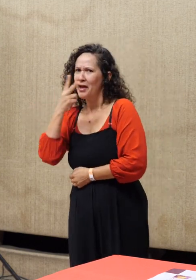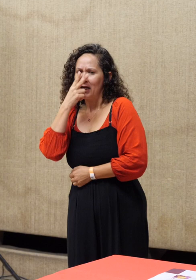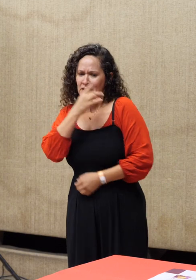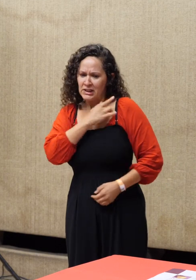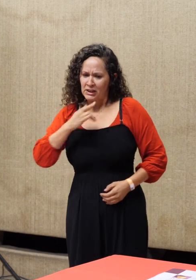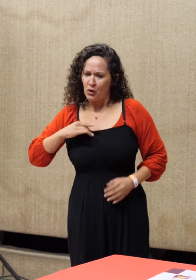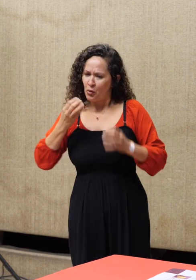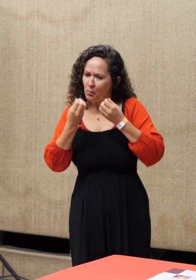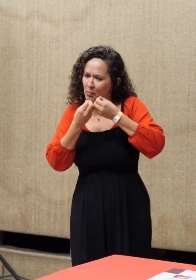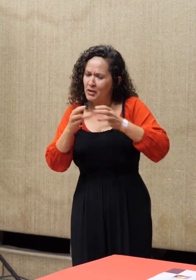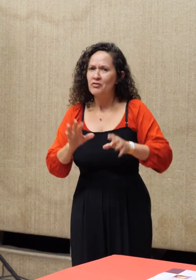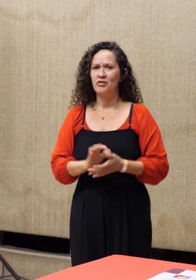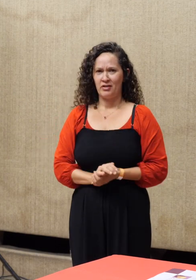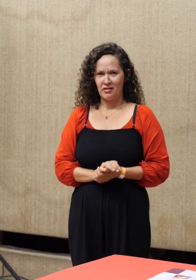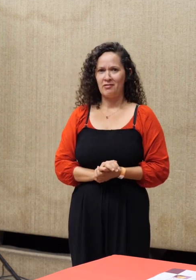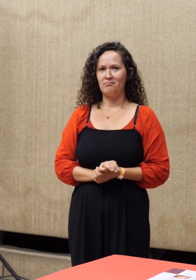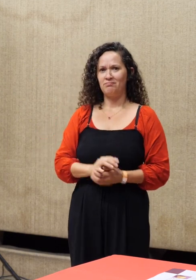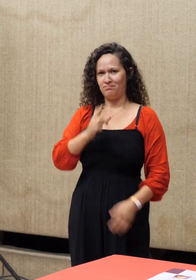Insalubre.